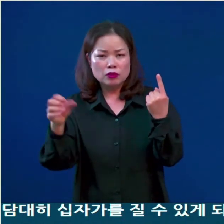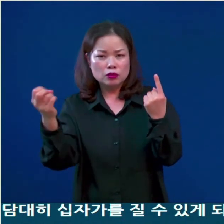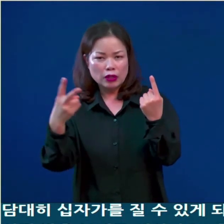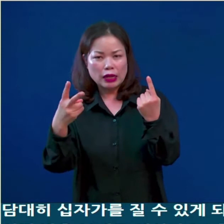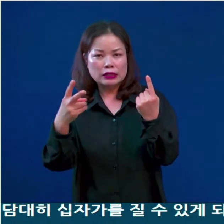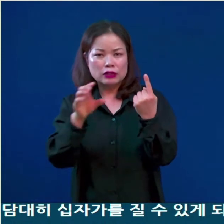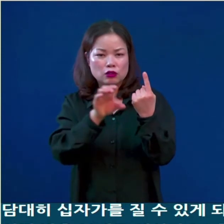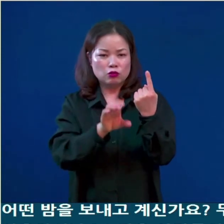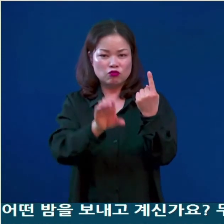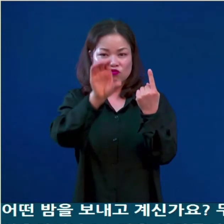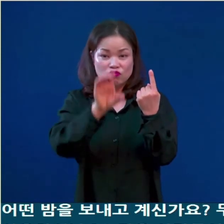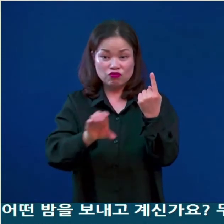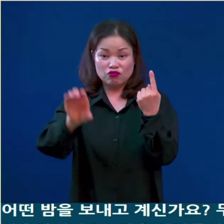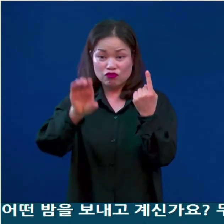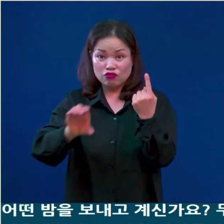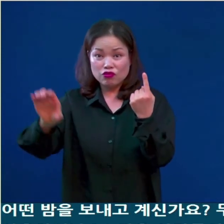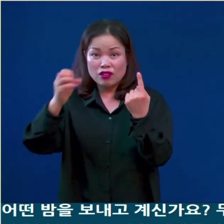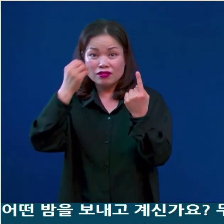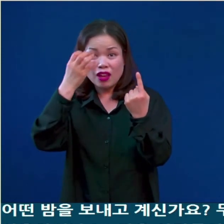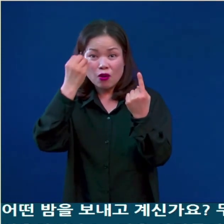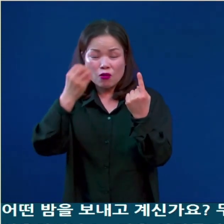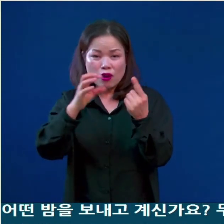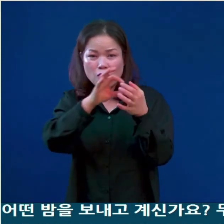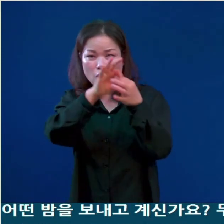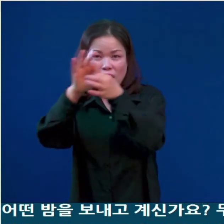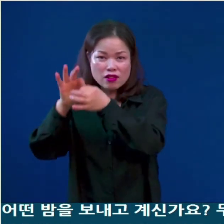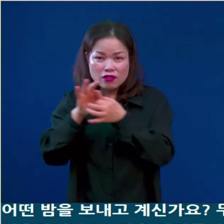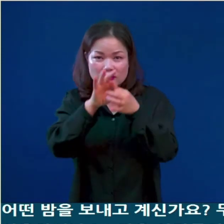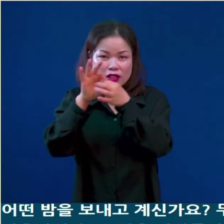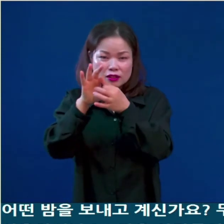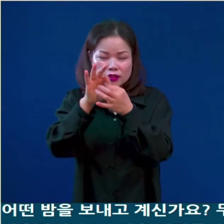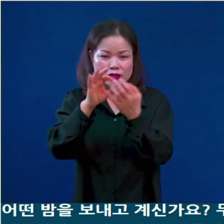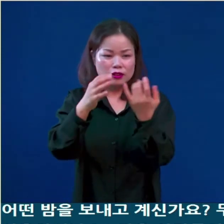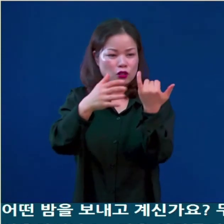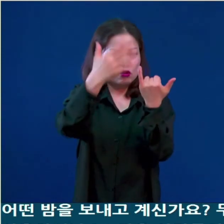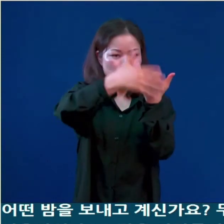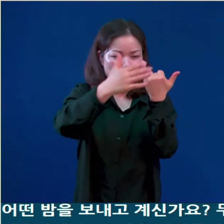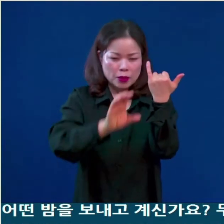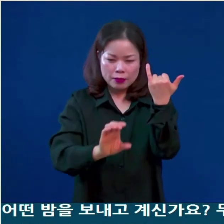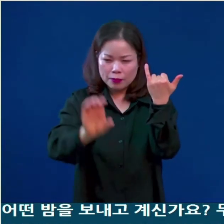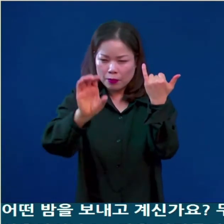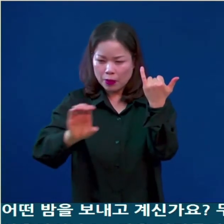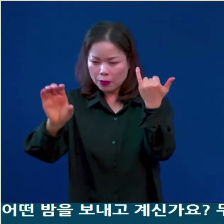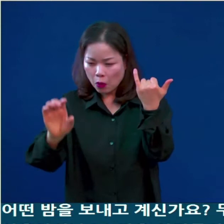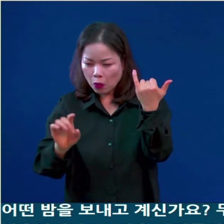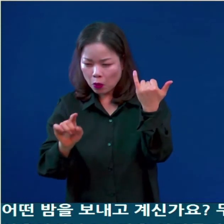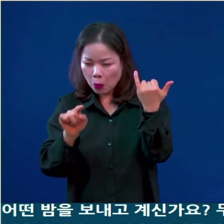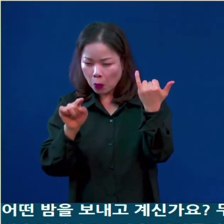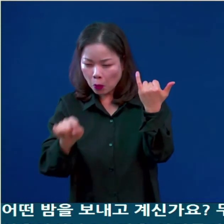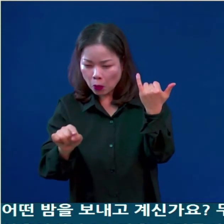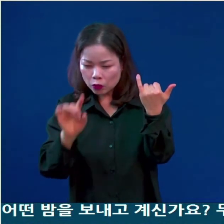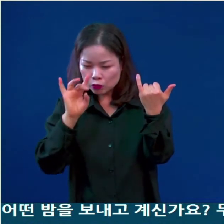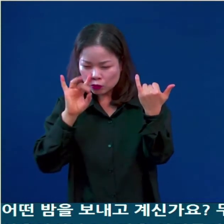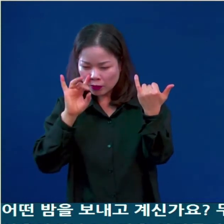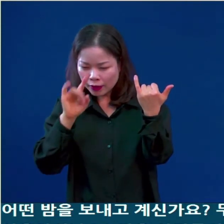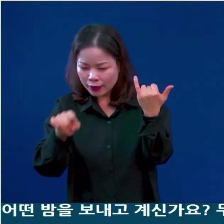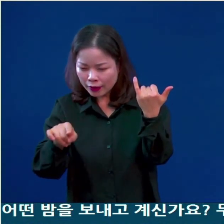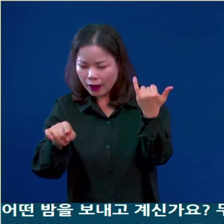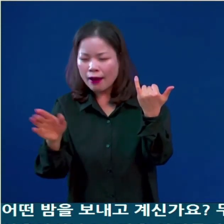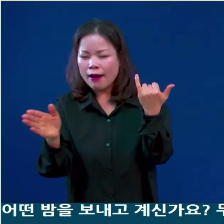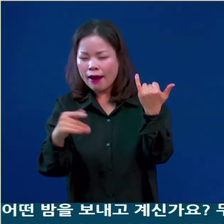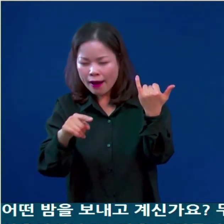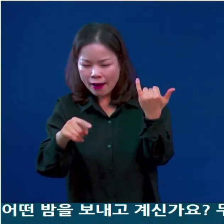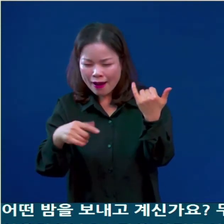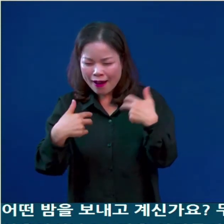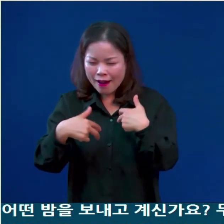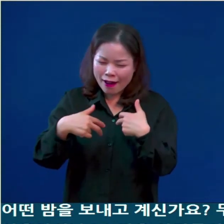다른 유튜브 영상들이 많이 올라와 있습니다. 관련된 영상들. 그래서 호기심으로 옆에 걸 한 번 더 누르다 보면 또 그걸 보게